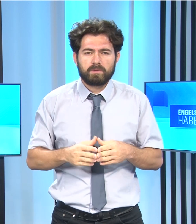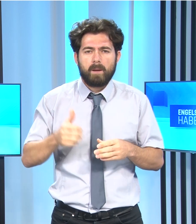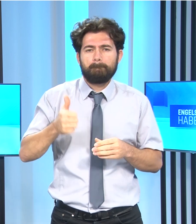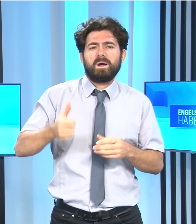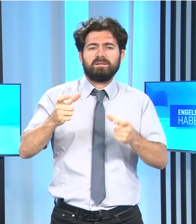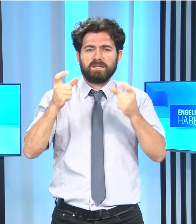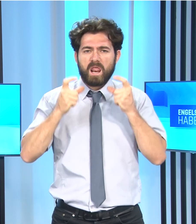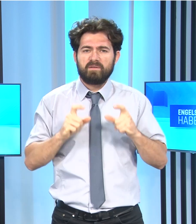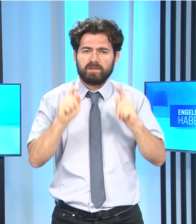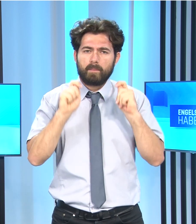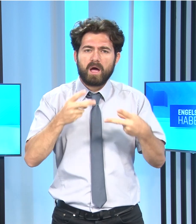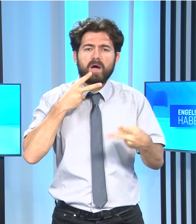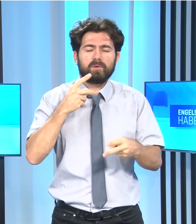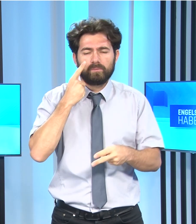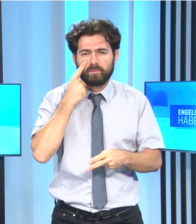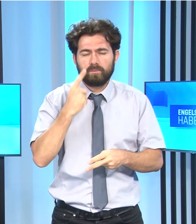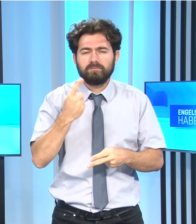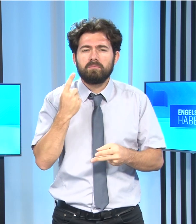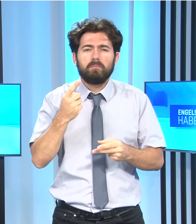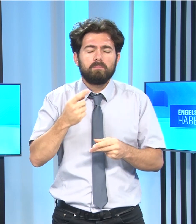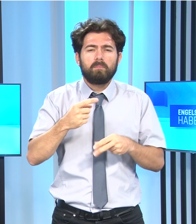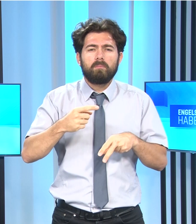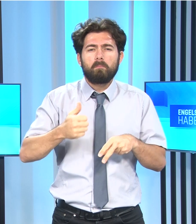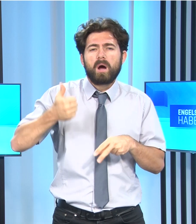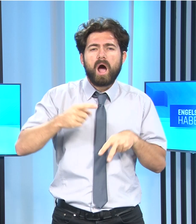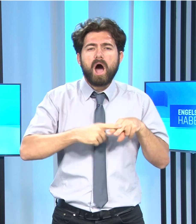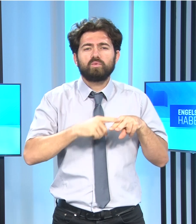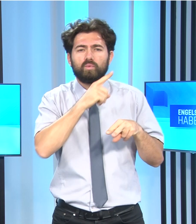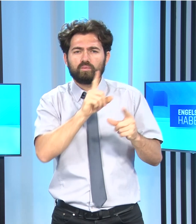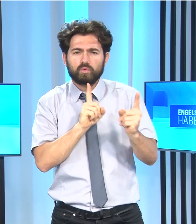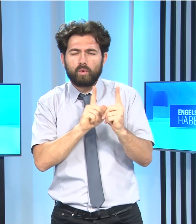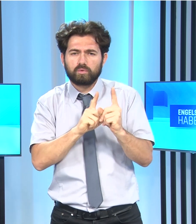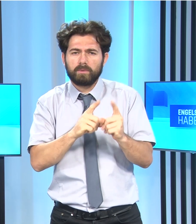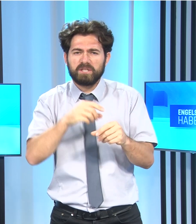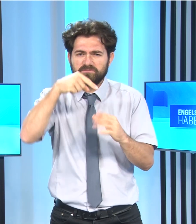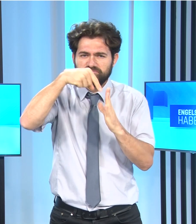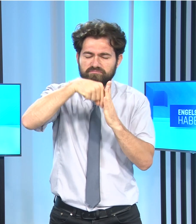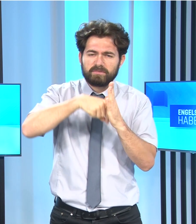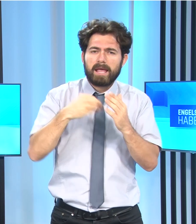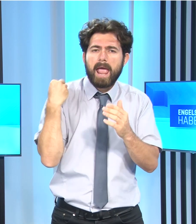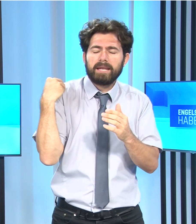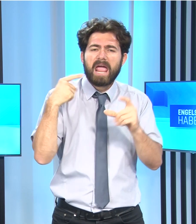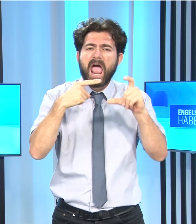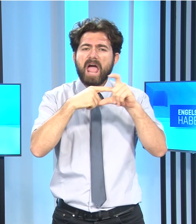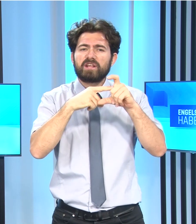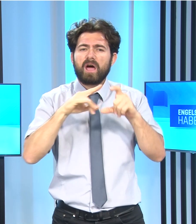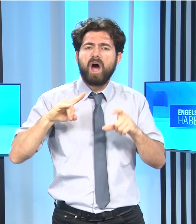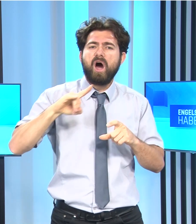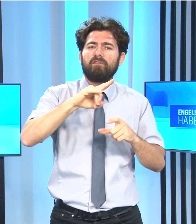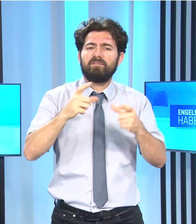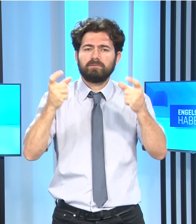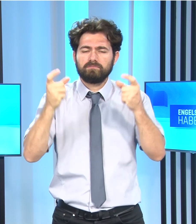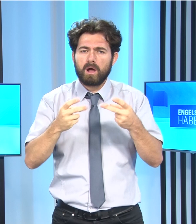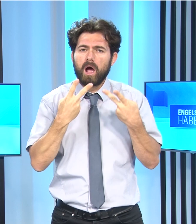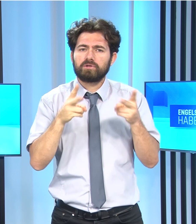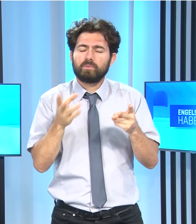Bakanlıktan yapılan açıklamaya göre, Bakan Ataoğlu görüşmedi. Yeni Erzurum Havalimanı'nın açılmasıyla